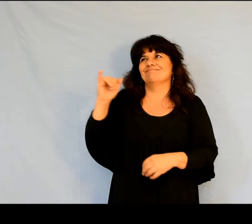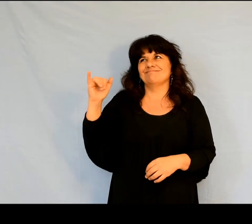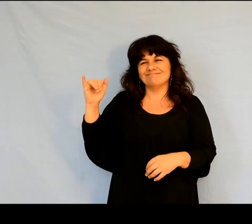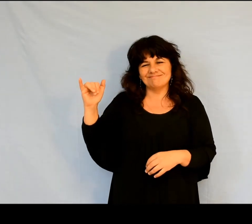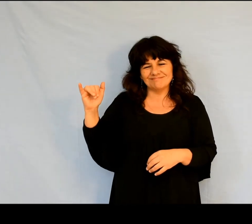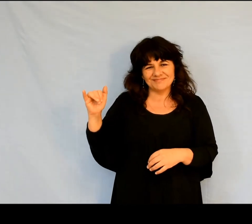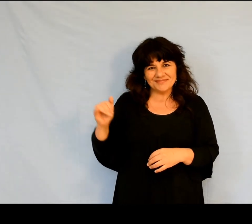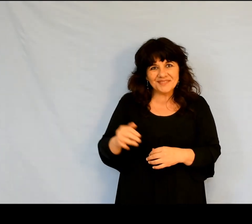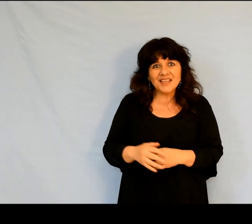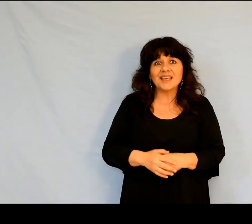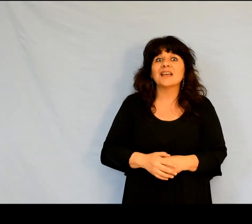Garde-moi, mon Dieu,